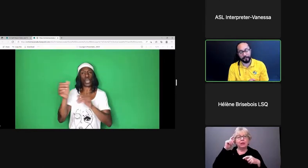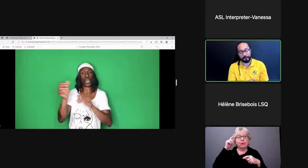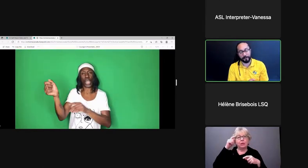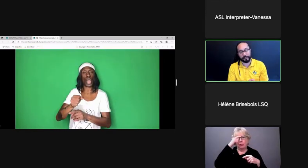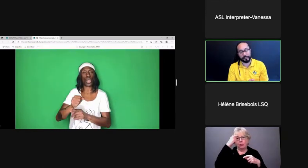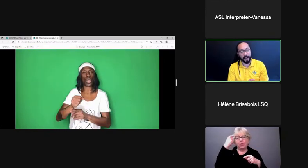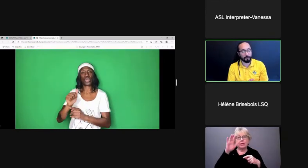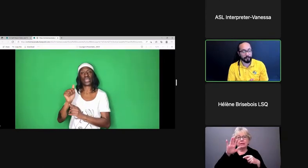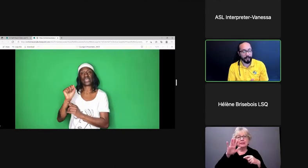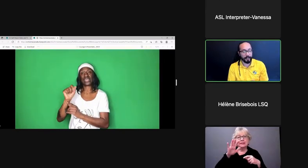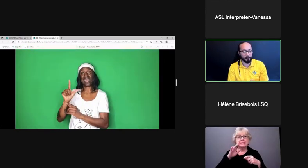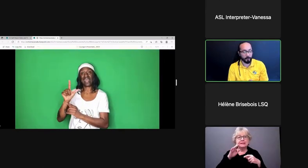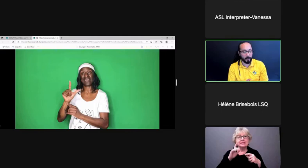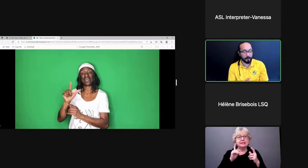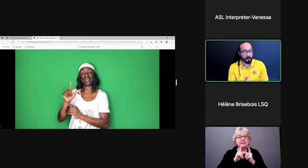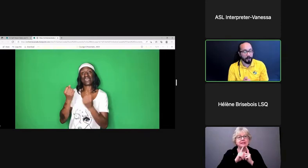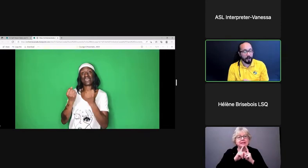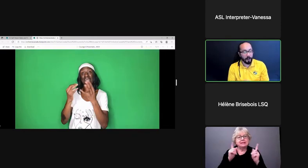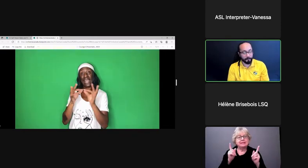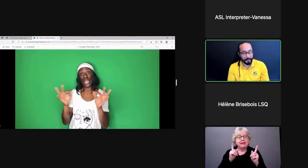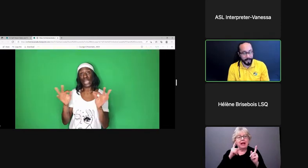différence marquée.